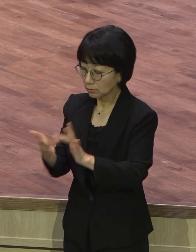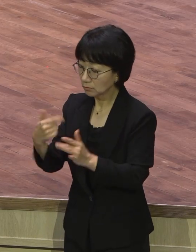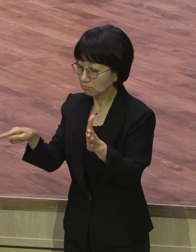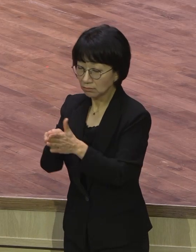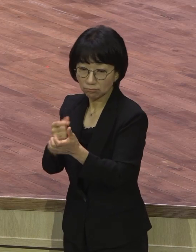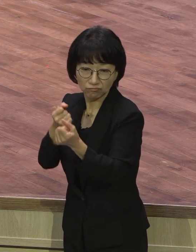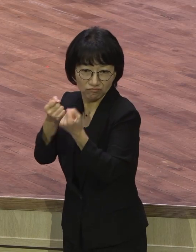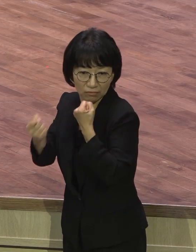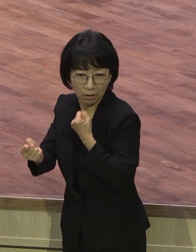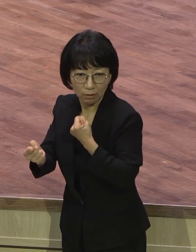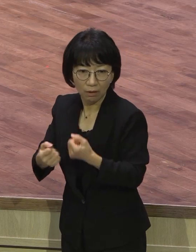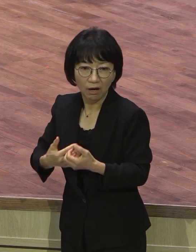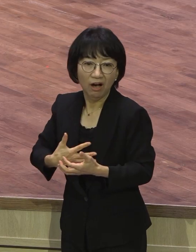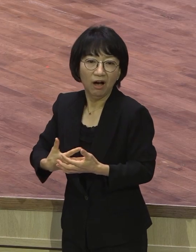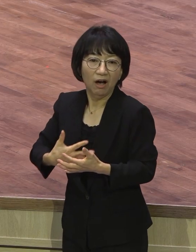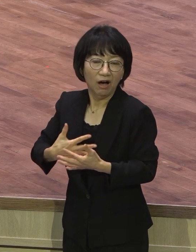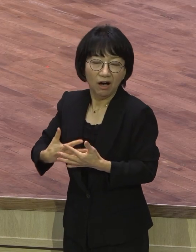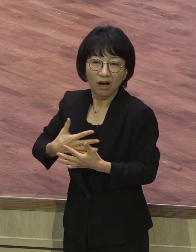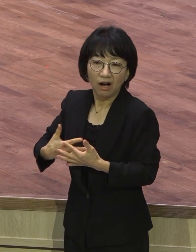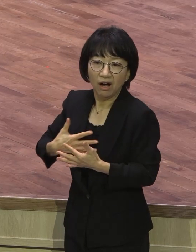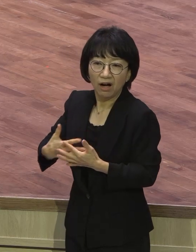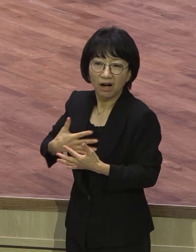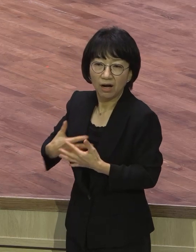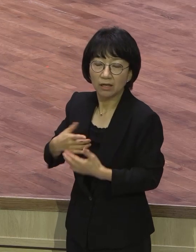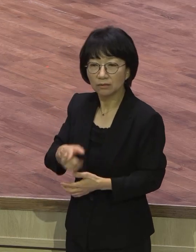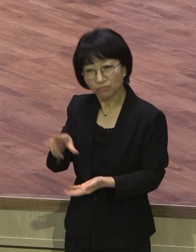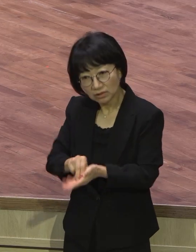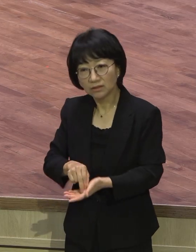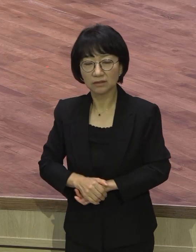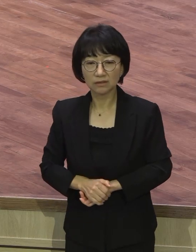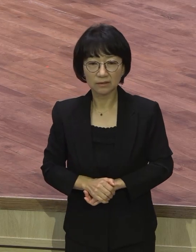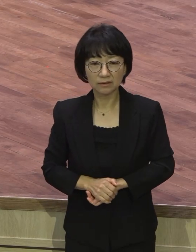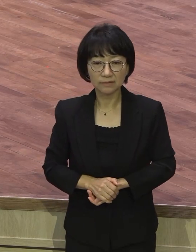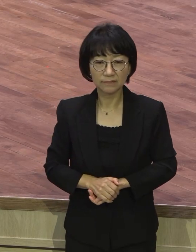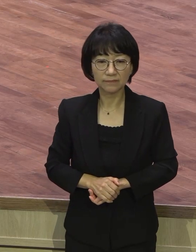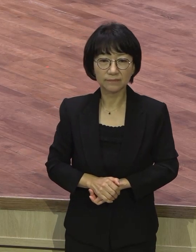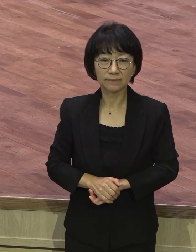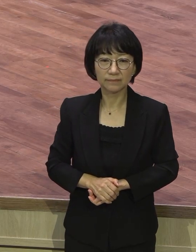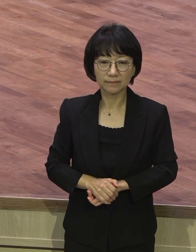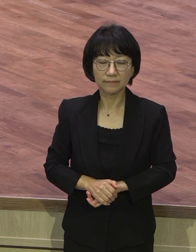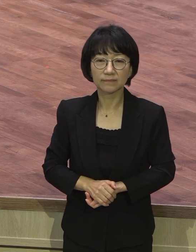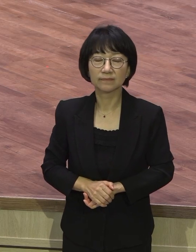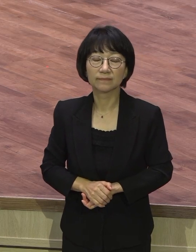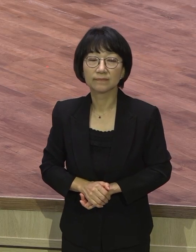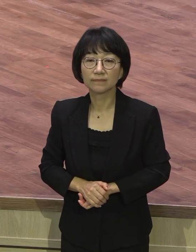불구하고 여기에 지금 쉽게 빠져있다라는 것이 문제입니다.